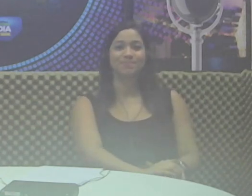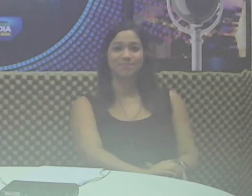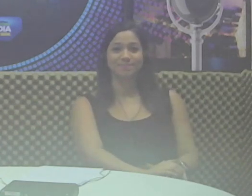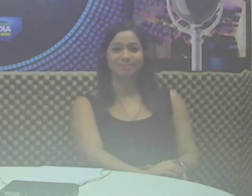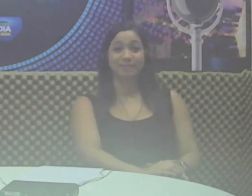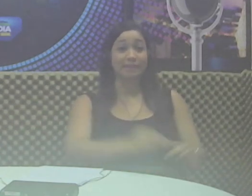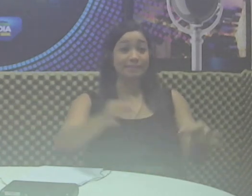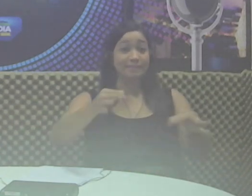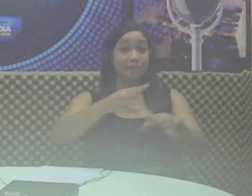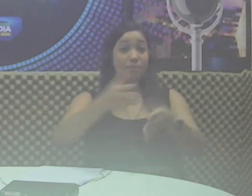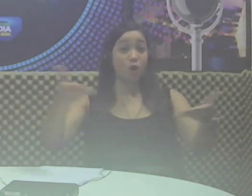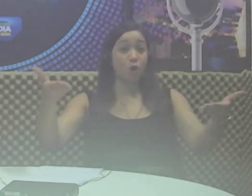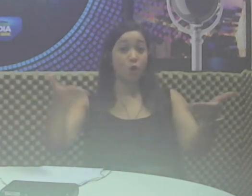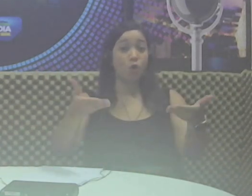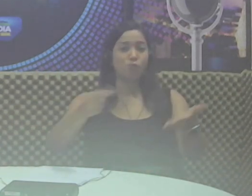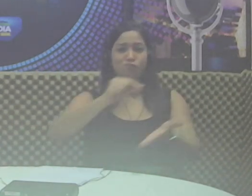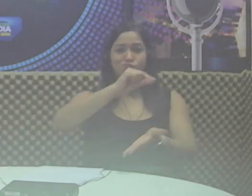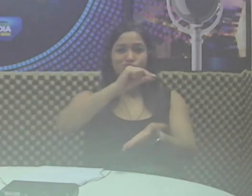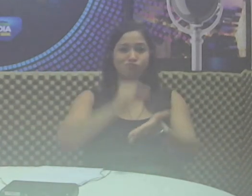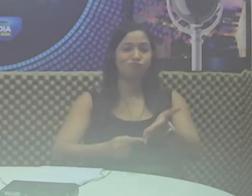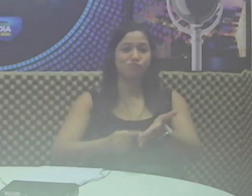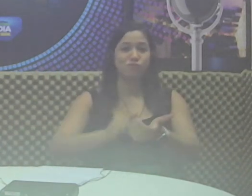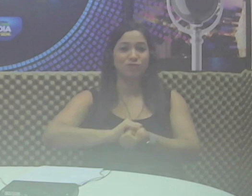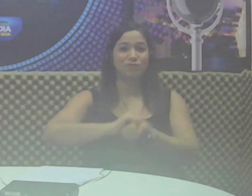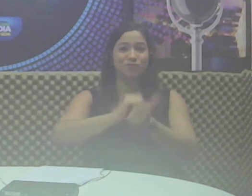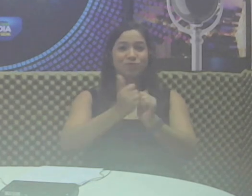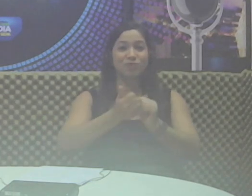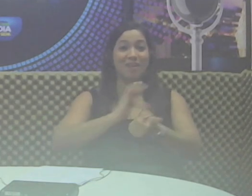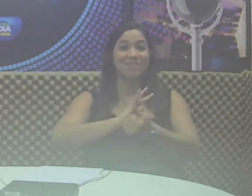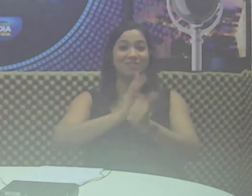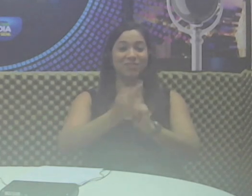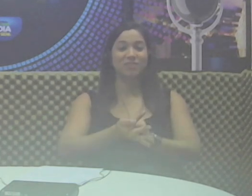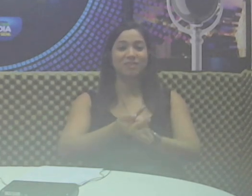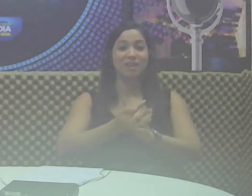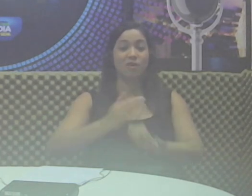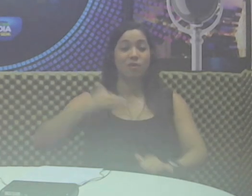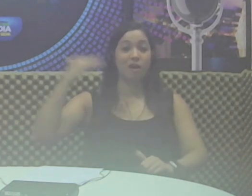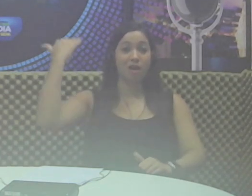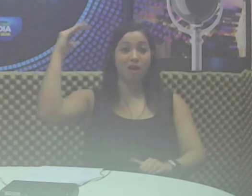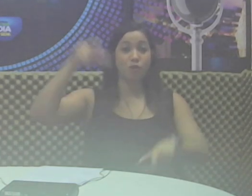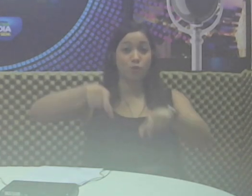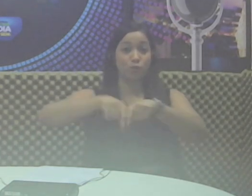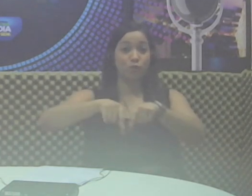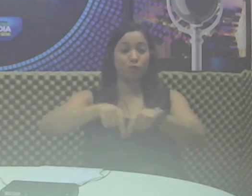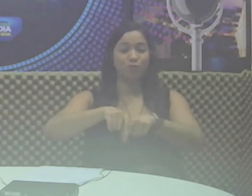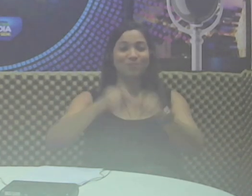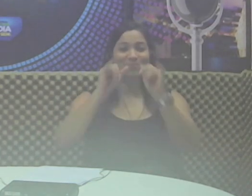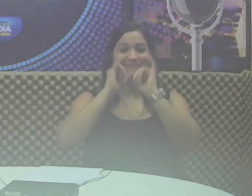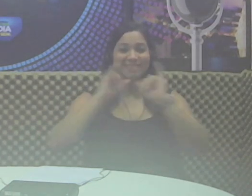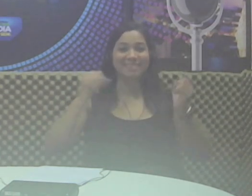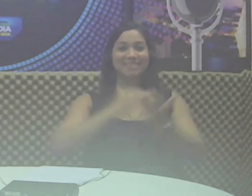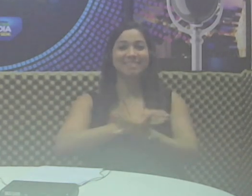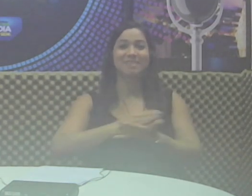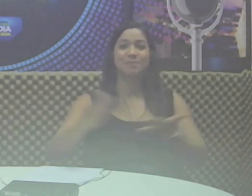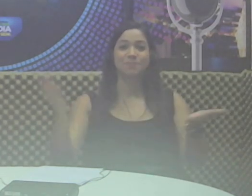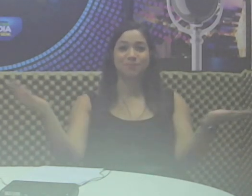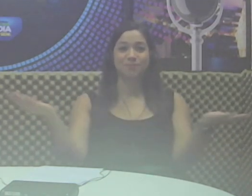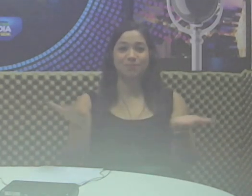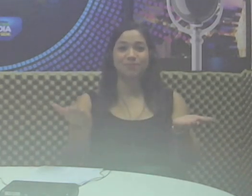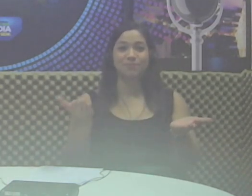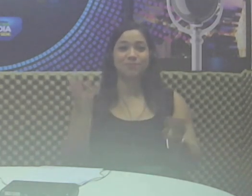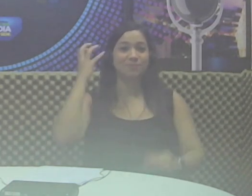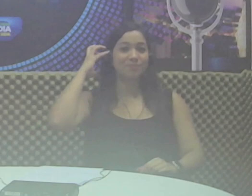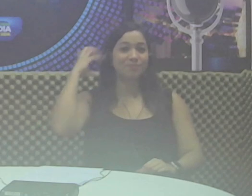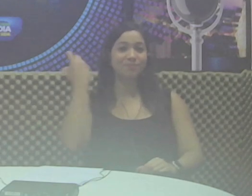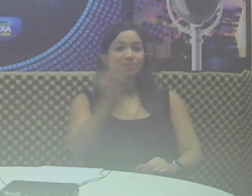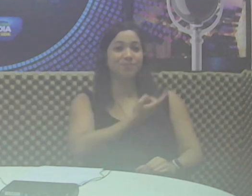Terminam hoje inscrições para a Copa Futel de Futsal Adulto. Essas e outras notícias a partir de agora